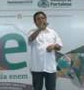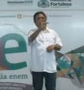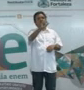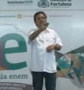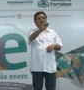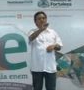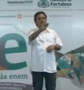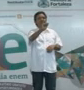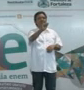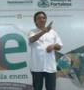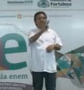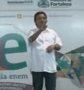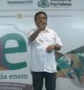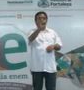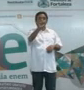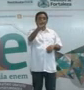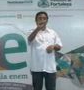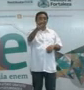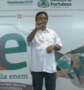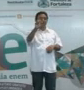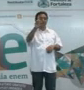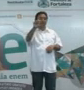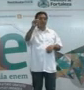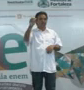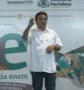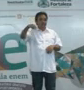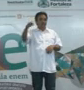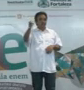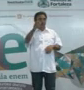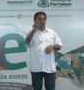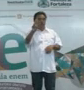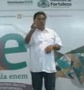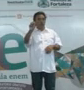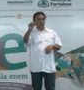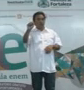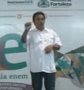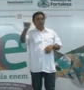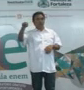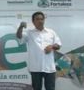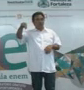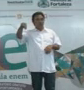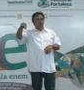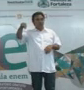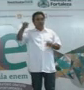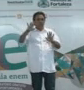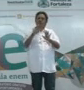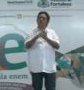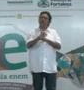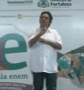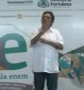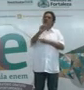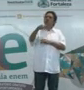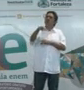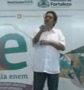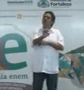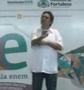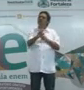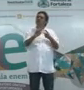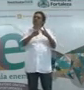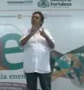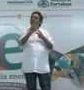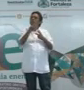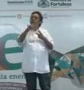Saddam Hussein. Ah, professor, peraí. Quer dizer que o Iraque, ele era sunita. O Irã